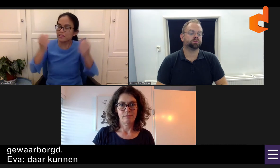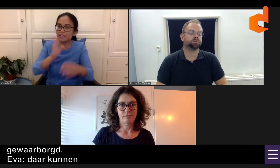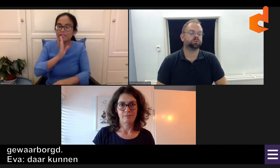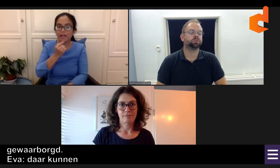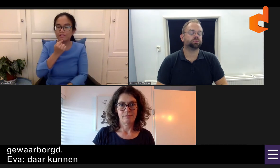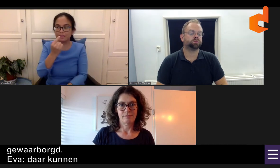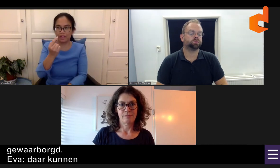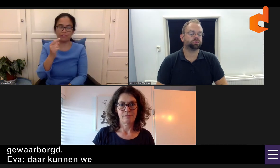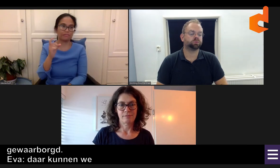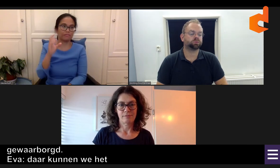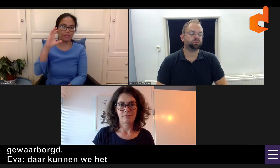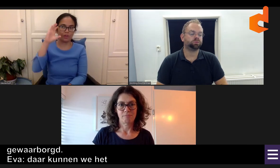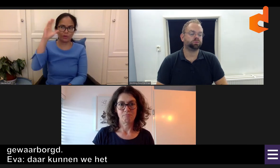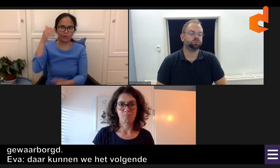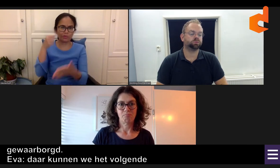Dus over welke acties er nodig zijn op het moment